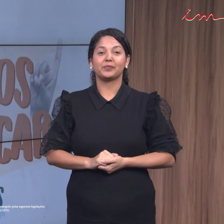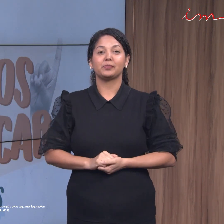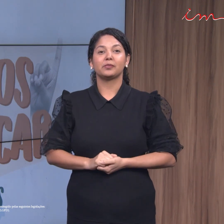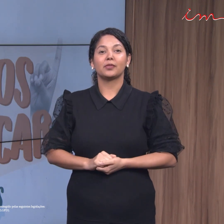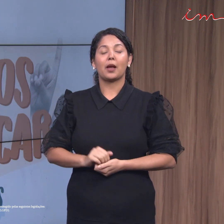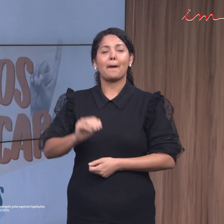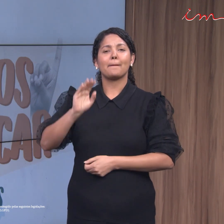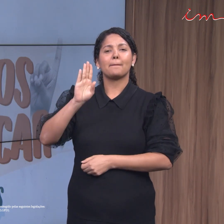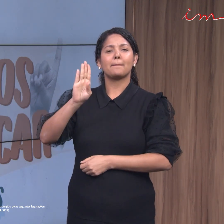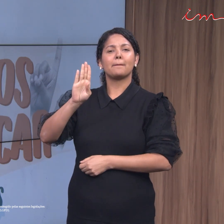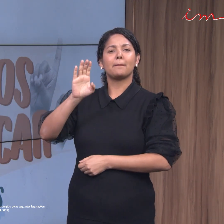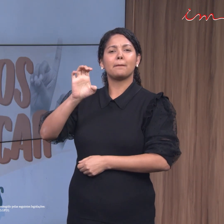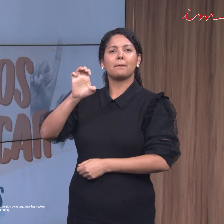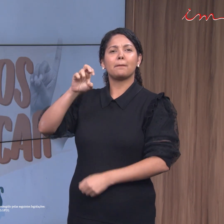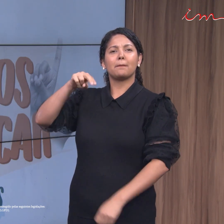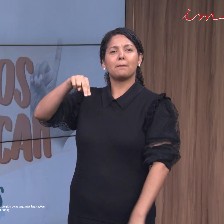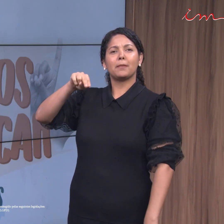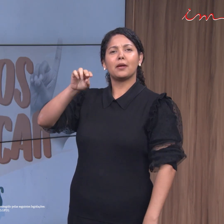aprender?